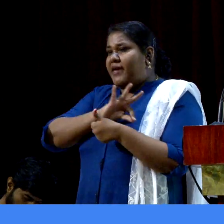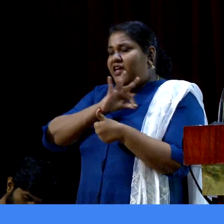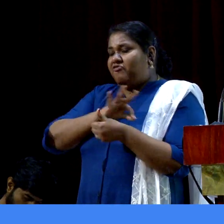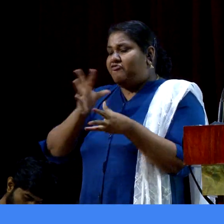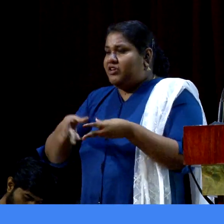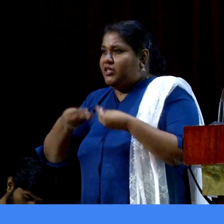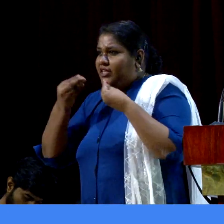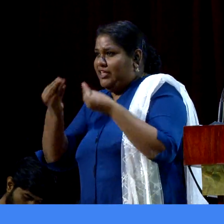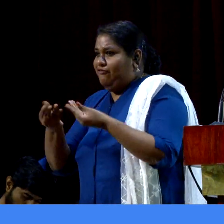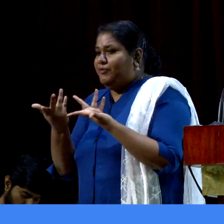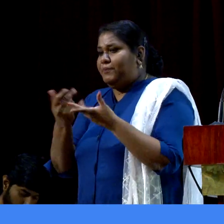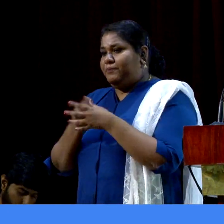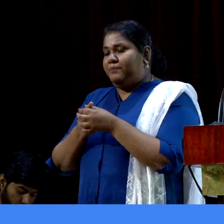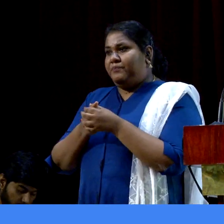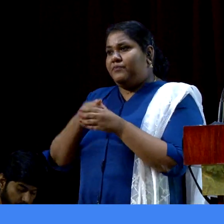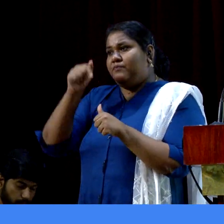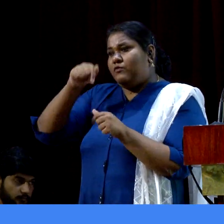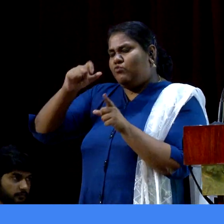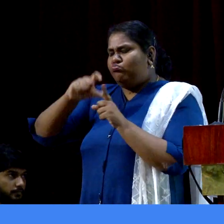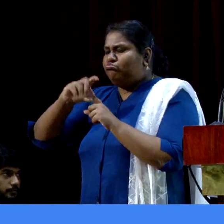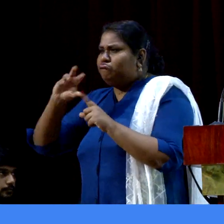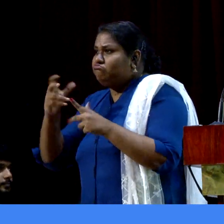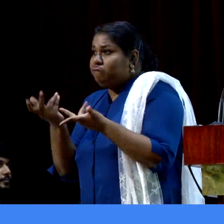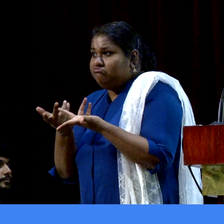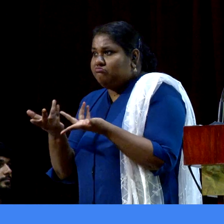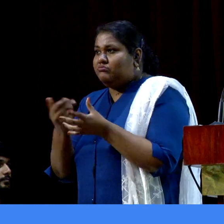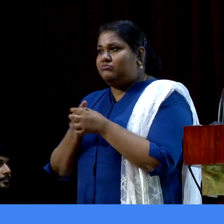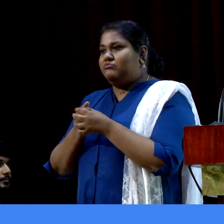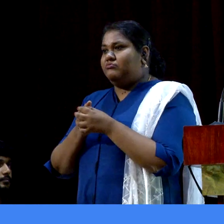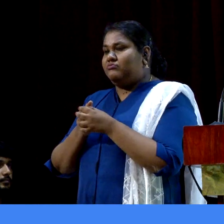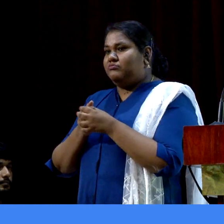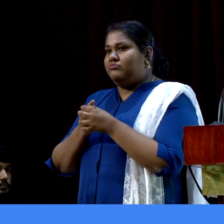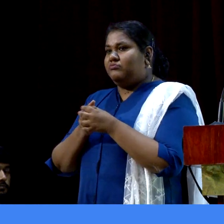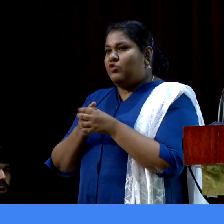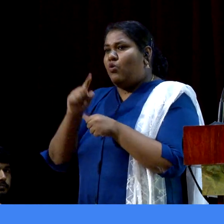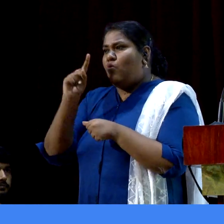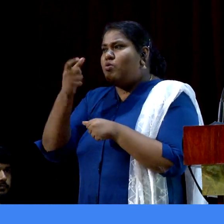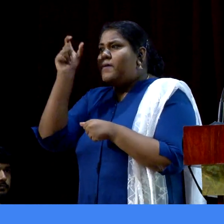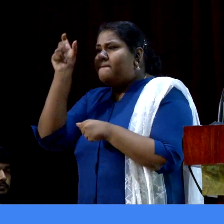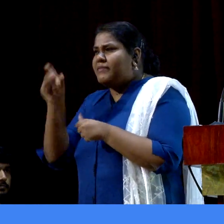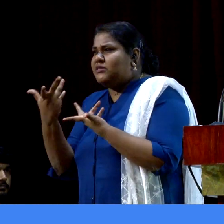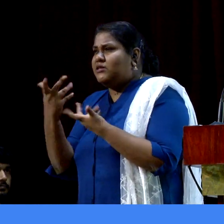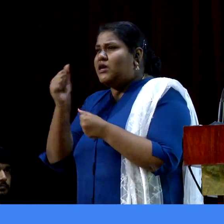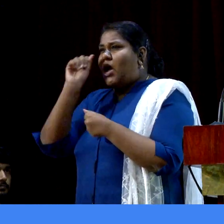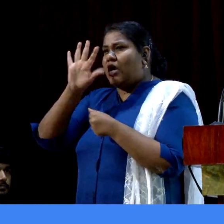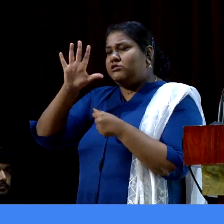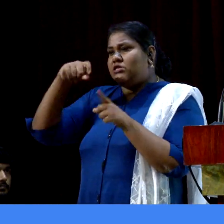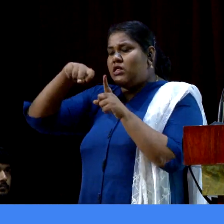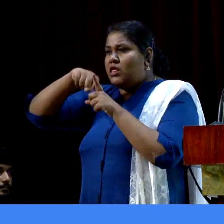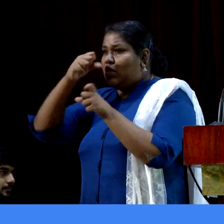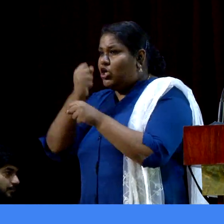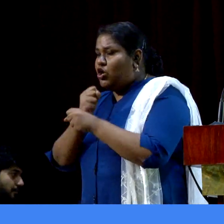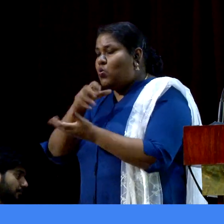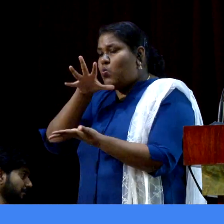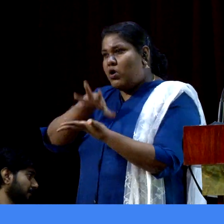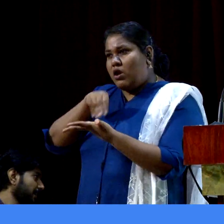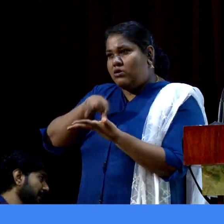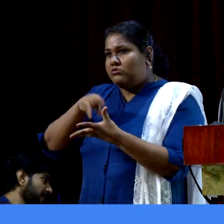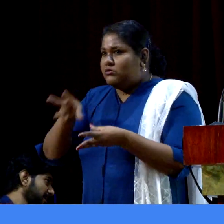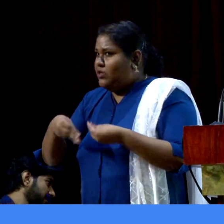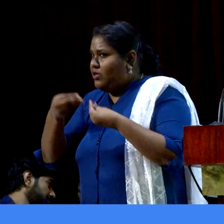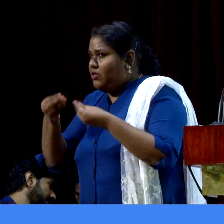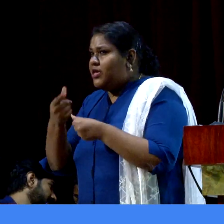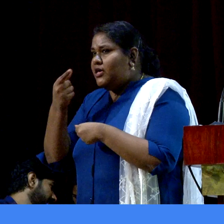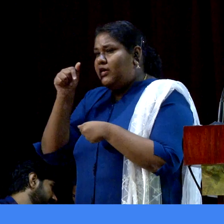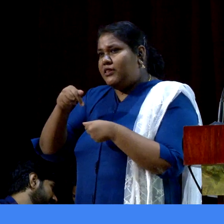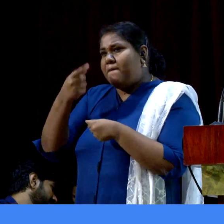தி கார்டு ஹோல்டர்ஸ் எப்படியெல்லாம் இருக்கிறது என்று சொன்னார்கள். ஒருவருக்கு குறைந்தபட்சம் 5 கிலோ அரிசி இருப்பதை சொன்னார்கள். அதை